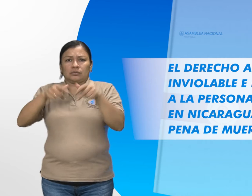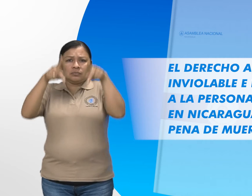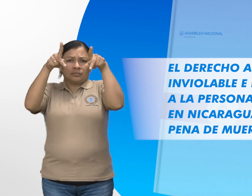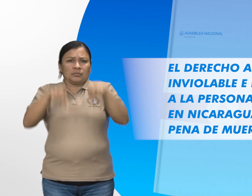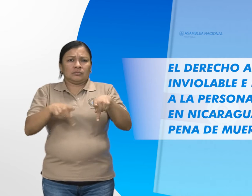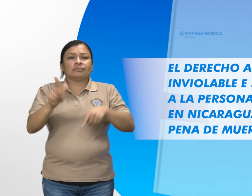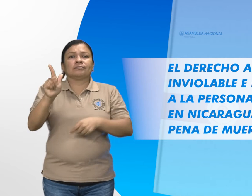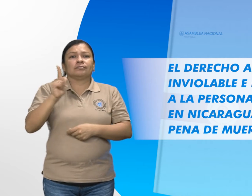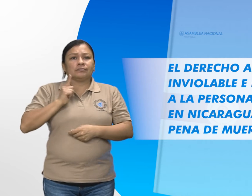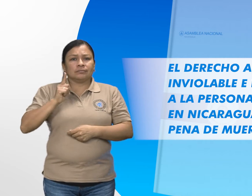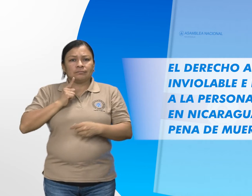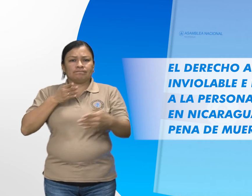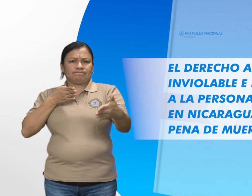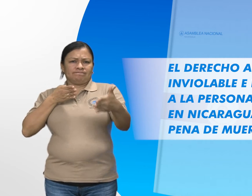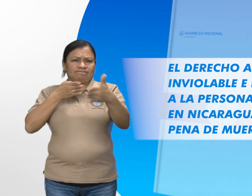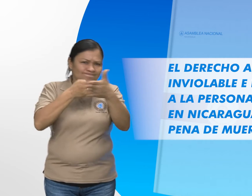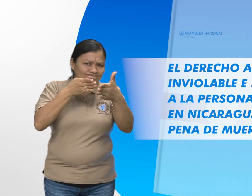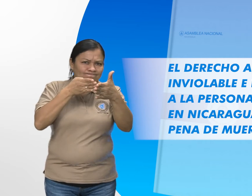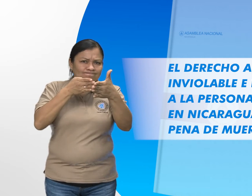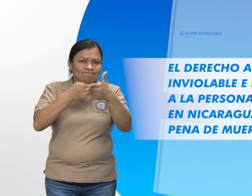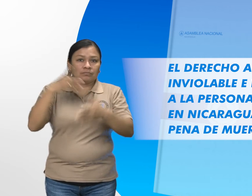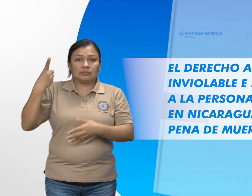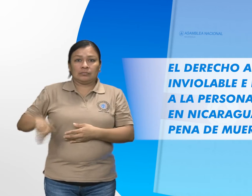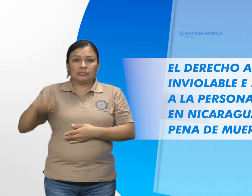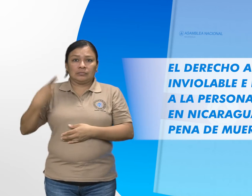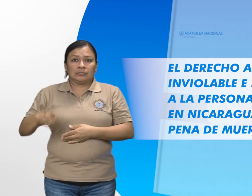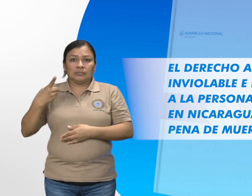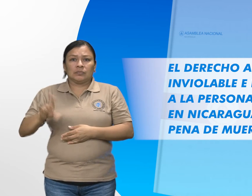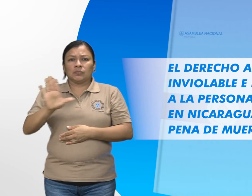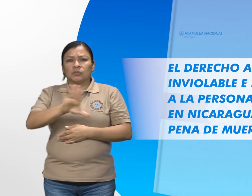Los derechos de cada persona están limitados por los derechos